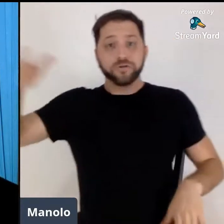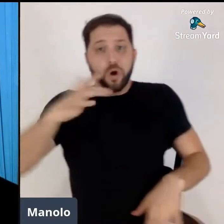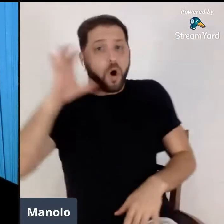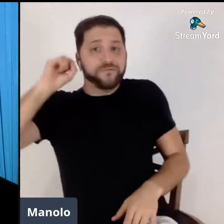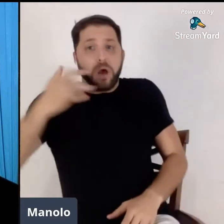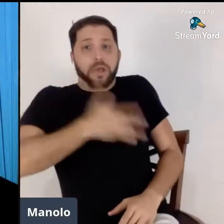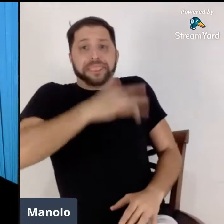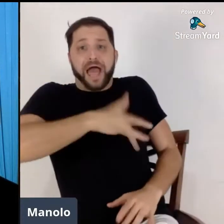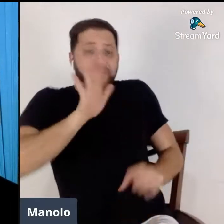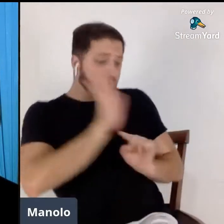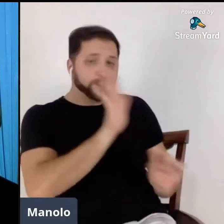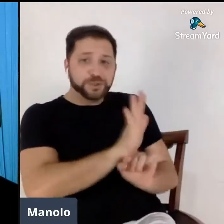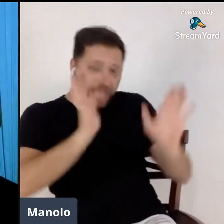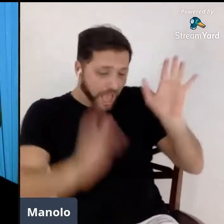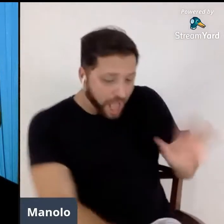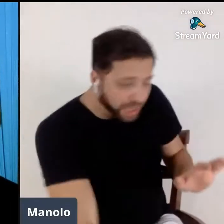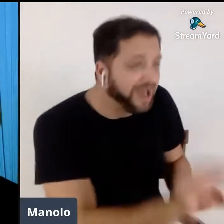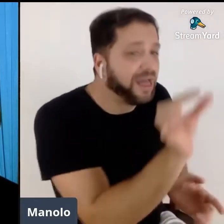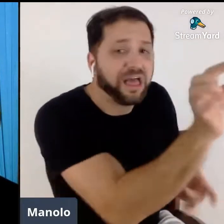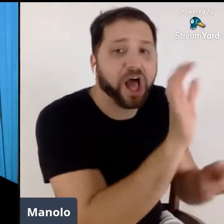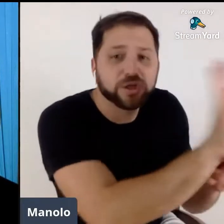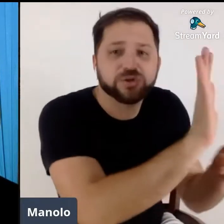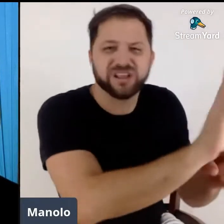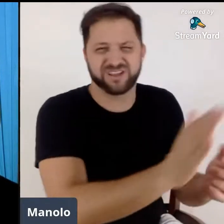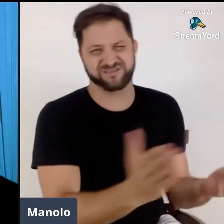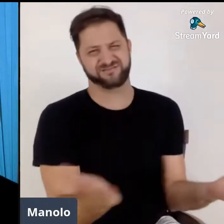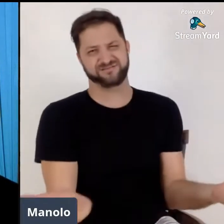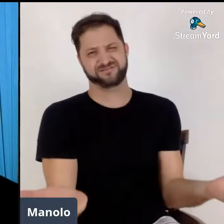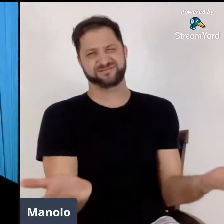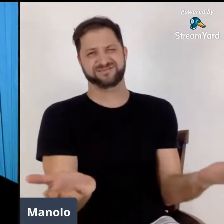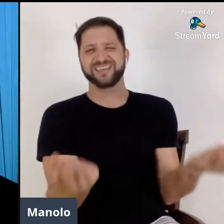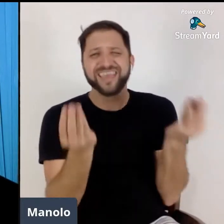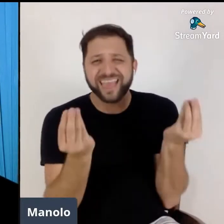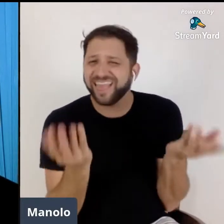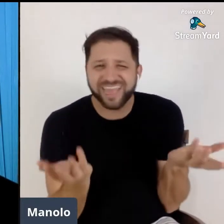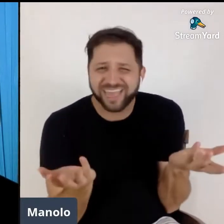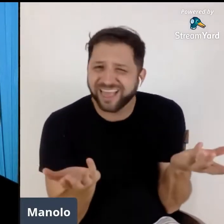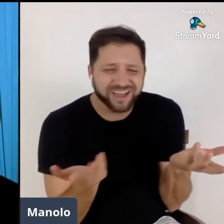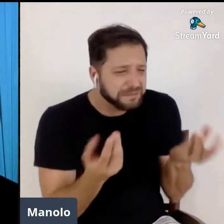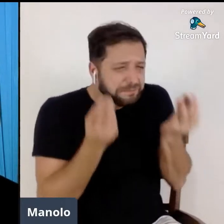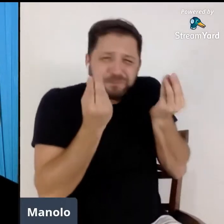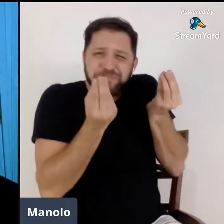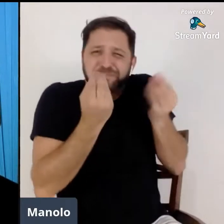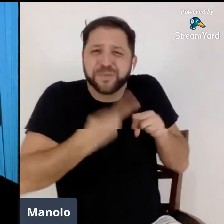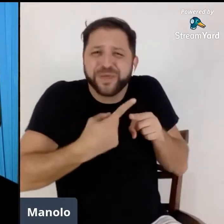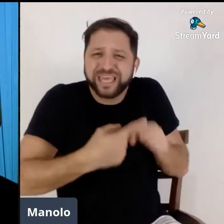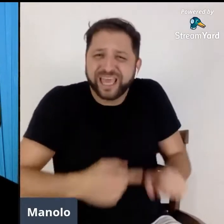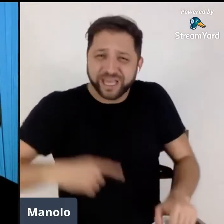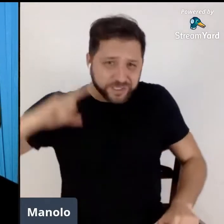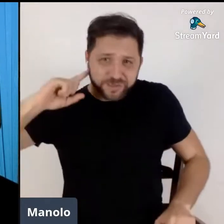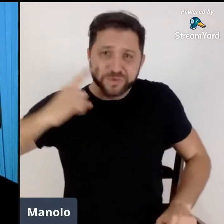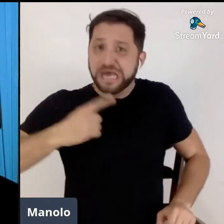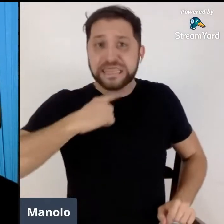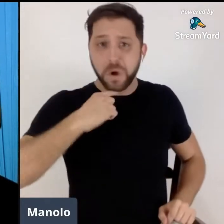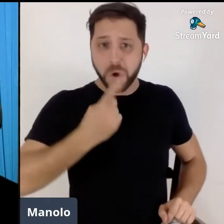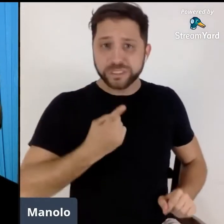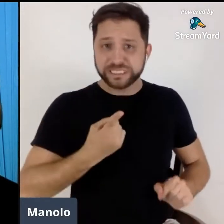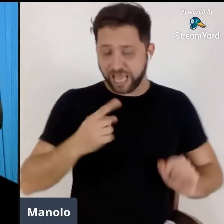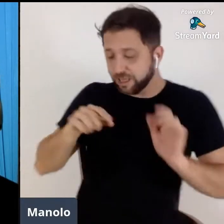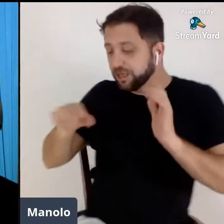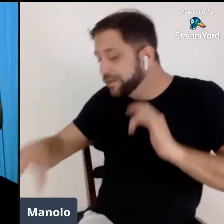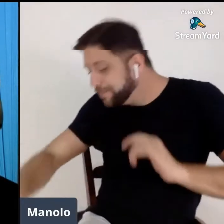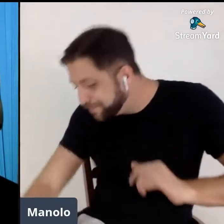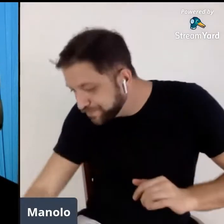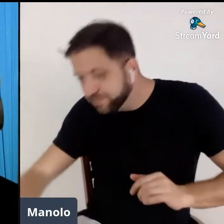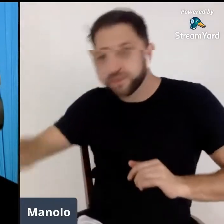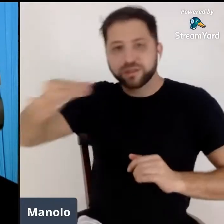E vocês imaginam, olha, vocês não fazem ideia de como isso é desgastante para o intérprete de Libras. É muita